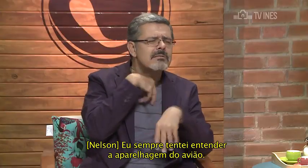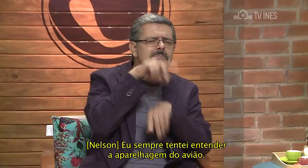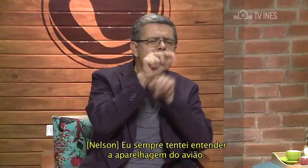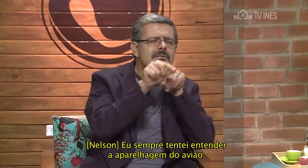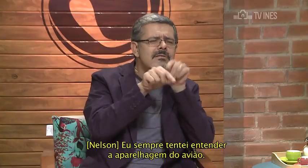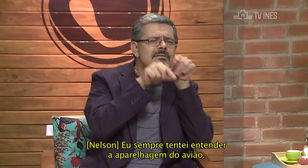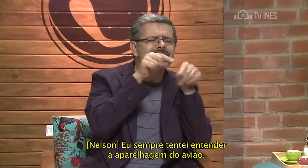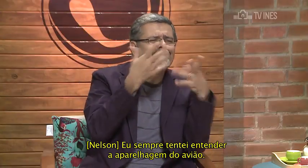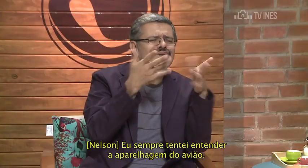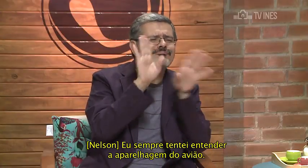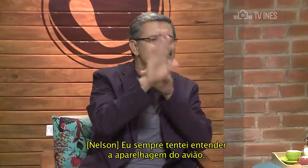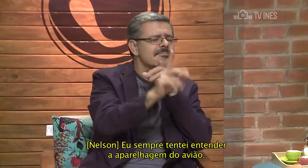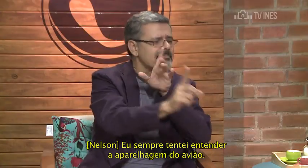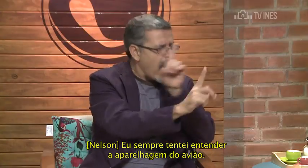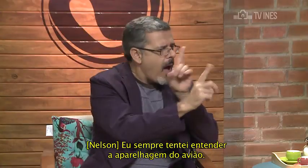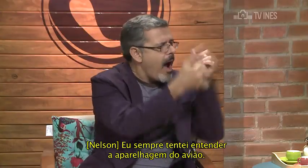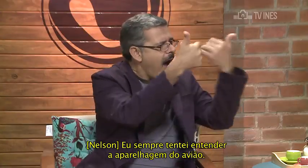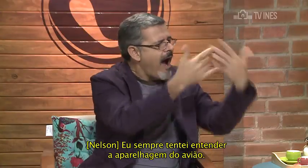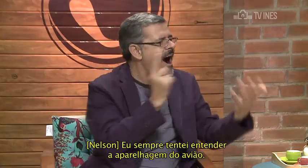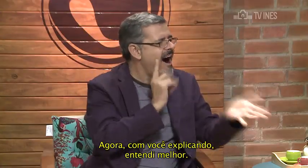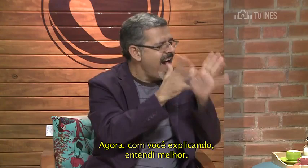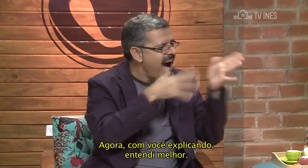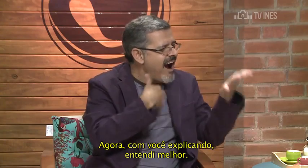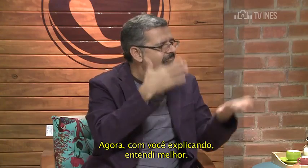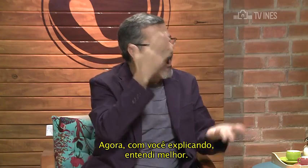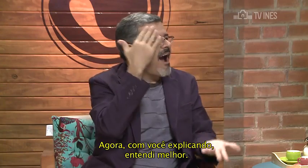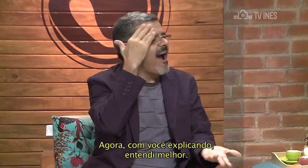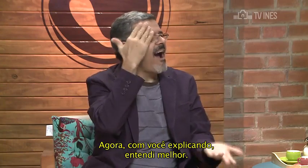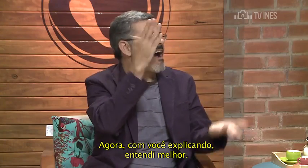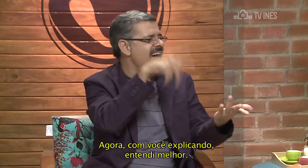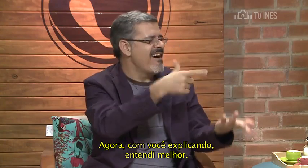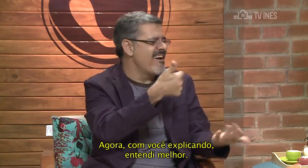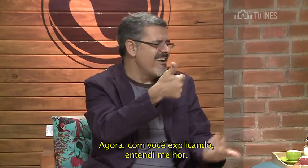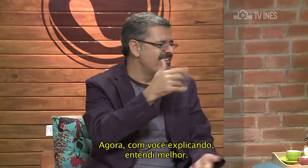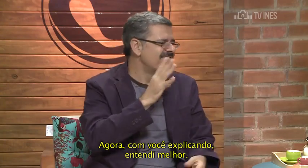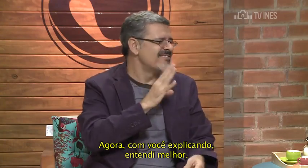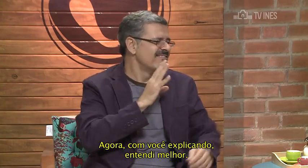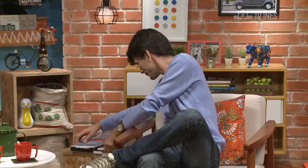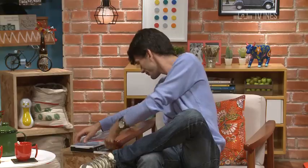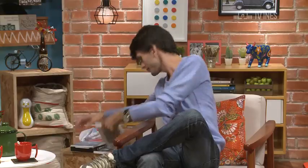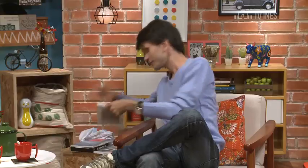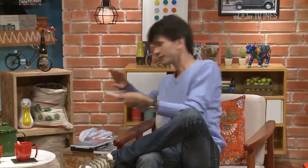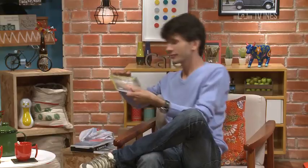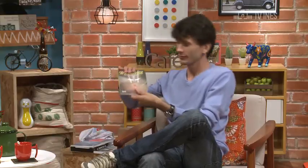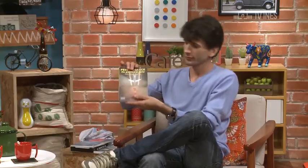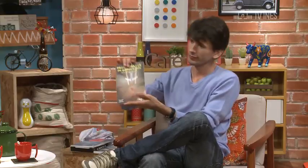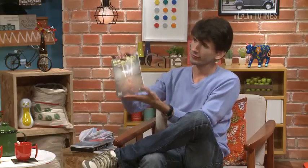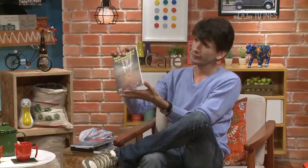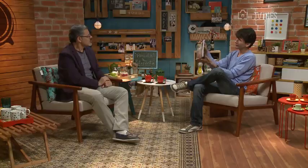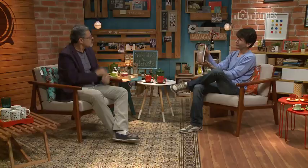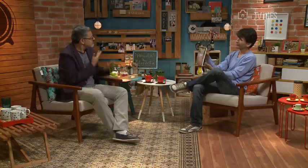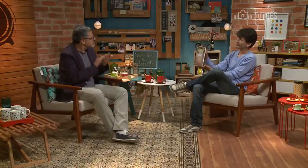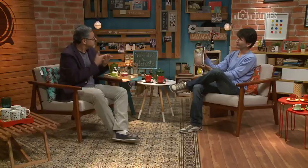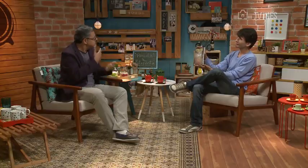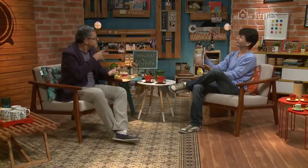tentei entender a aparelhagem do avião agora com você explicando entende melhor tô